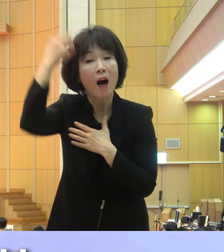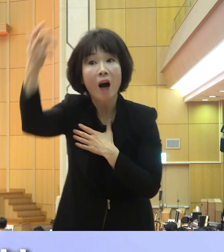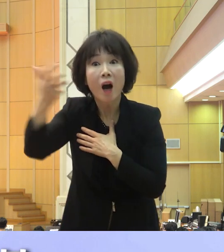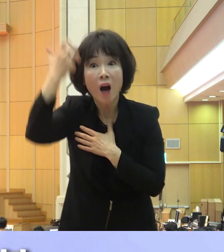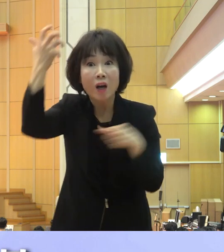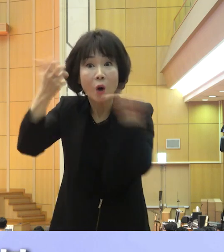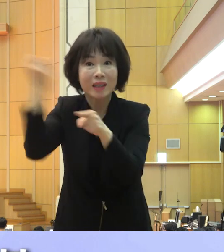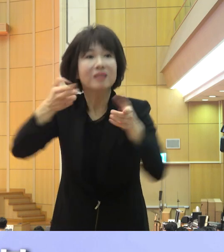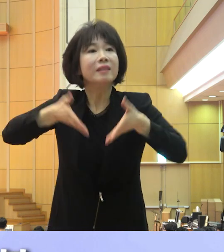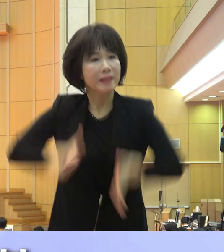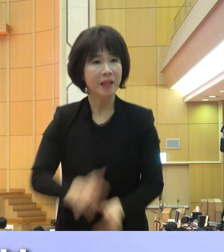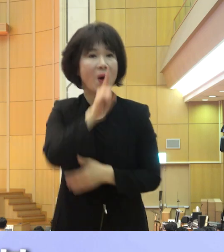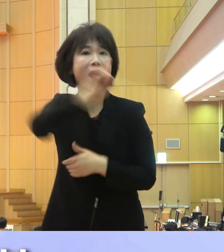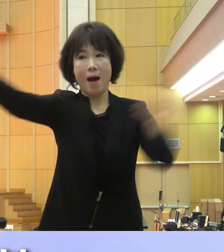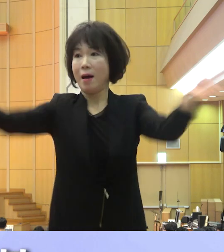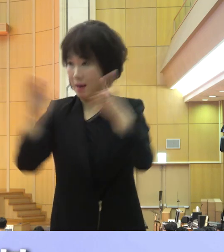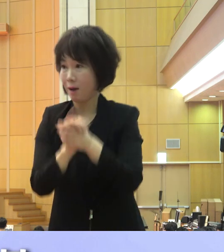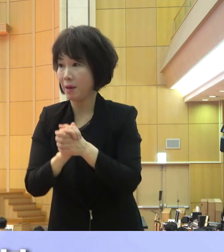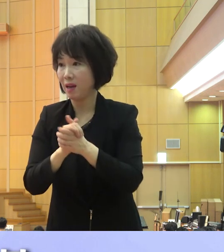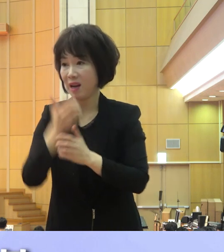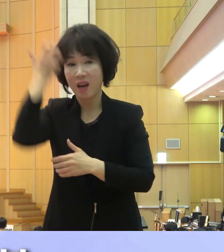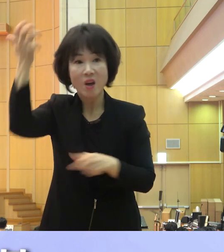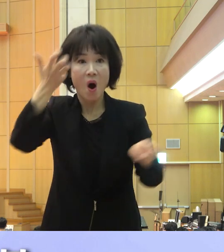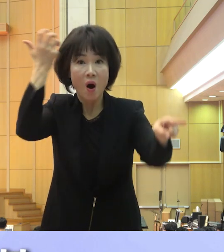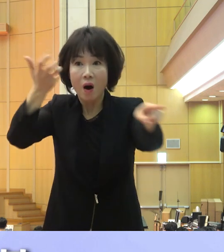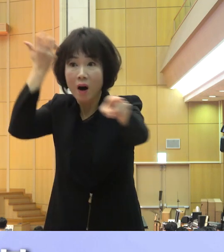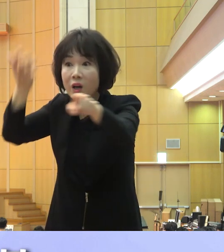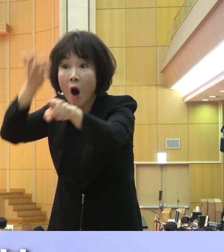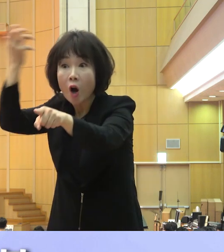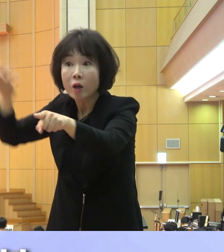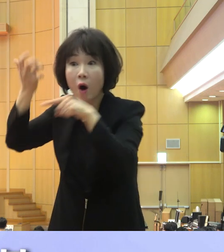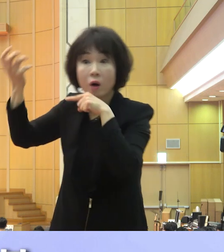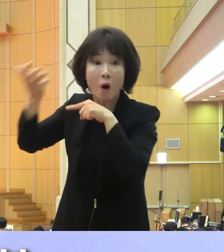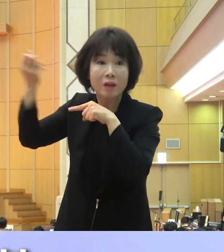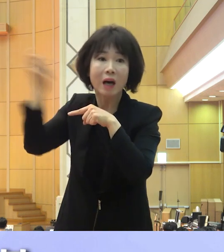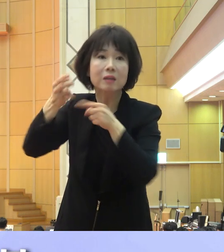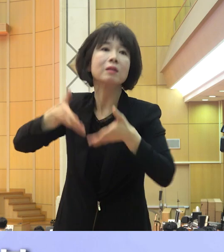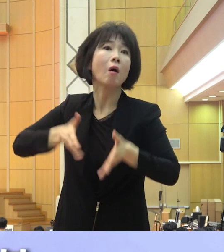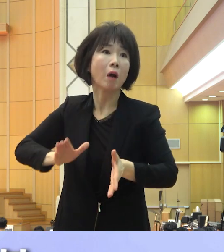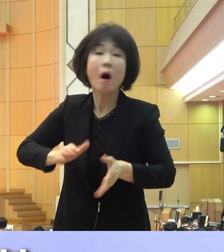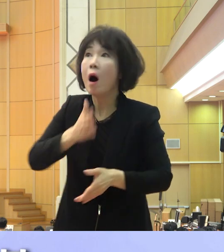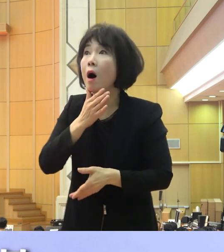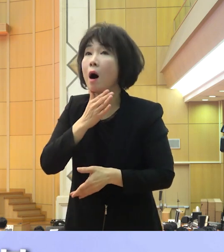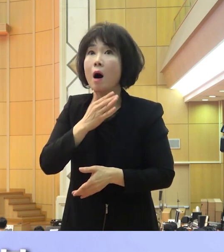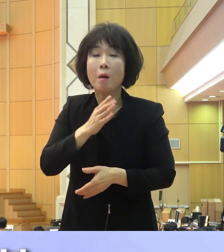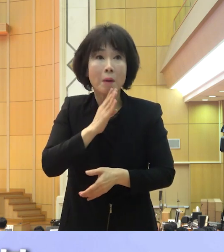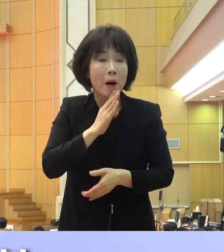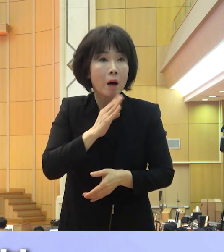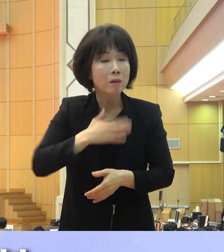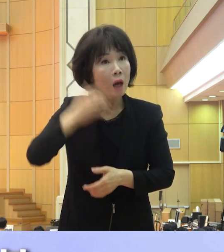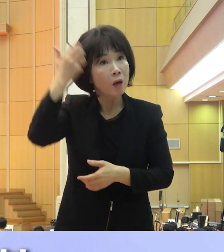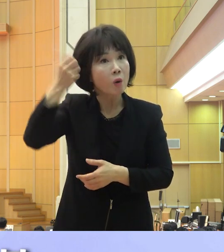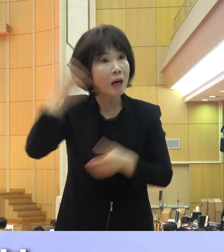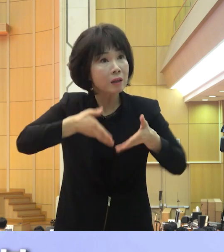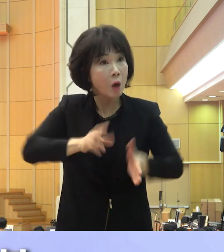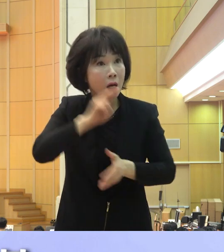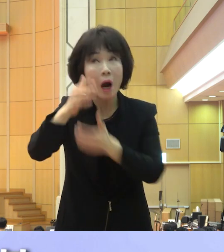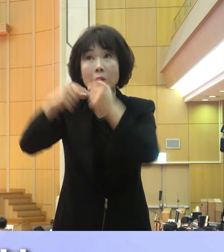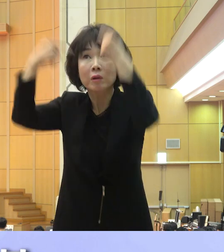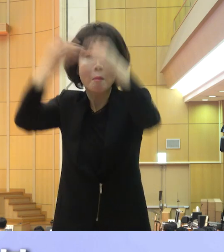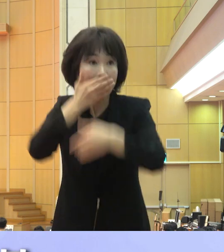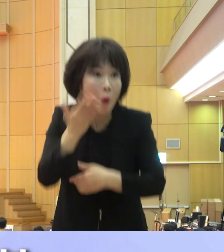영적으로 거듭나라고 말했습니다. 이 니고데모가 그 말씀을 듣고 깨달았어요.